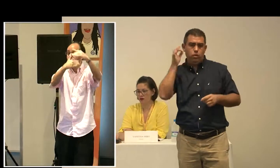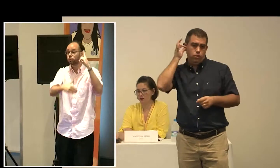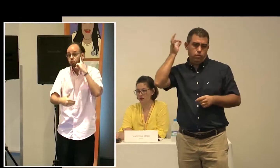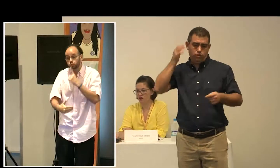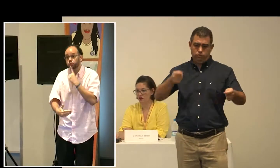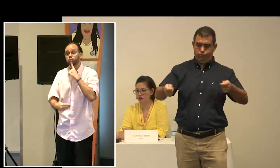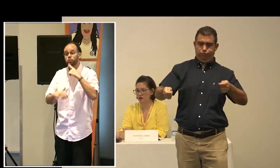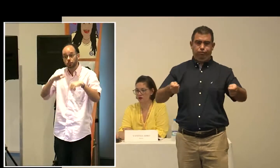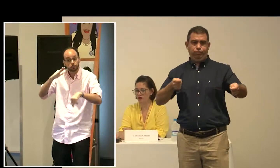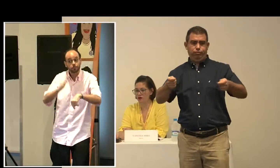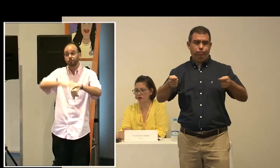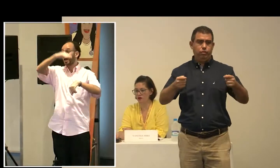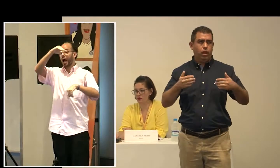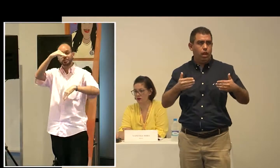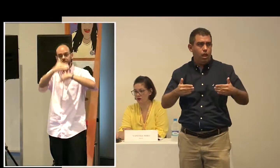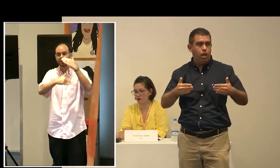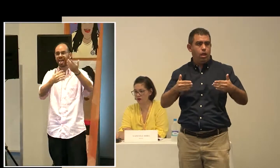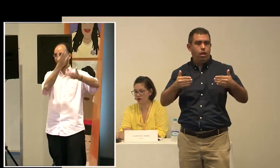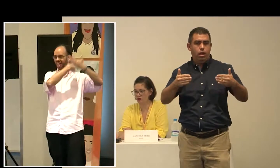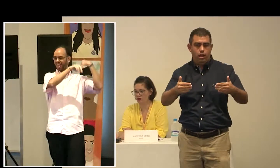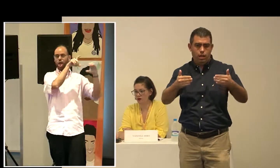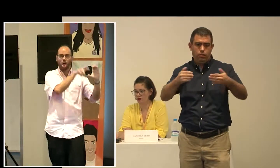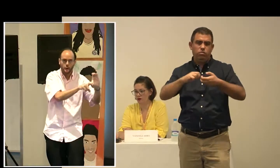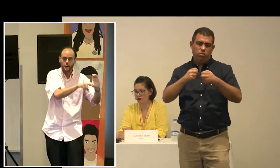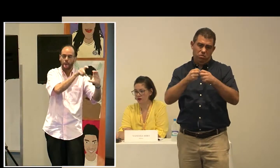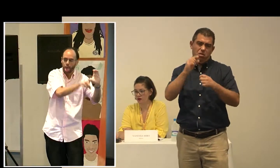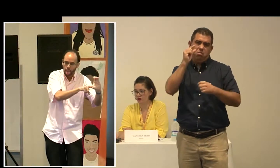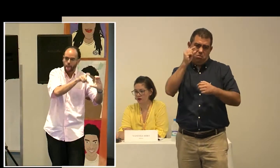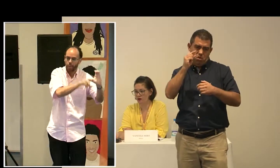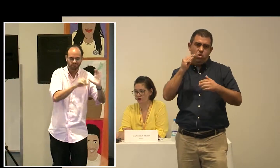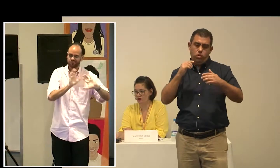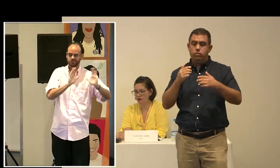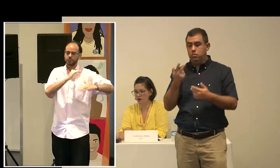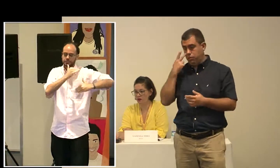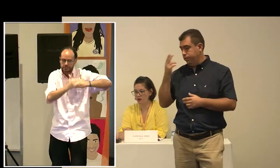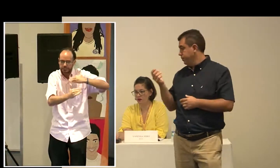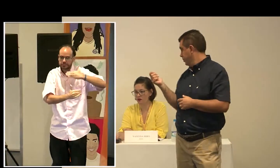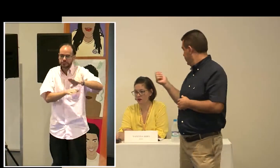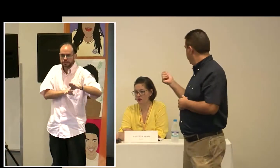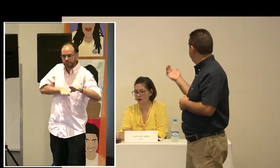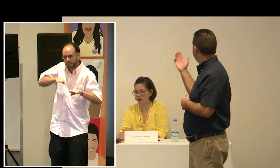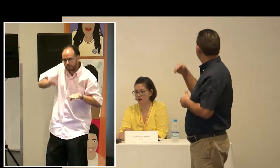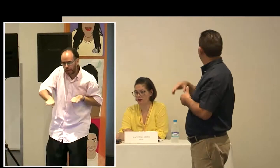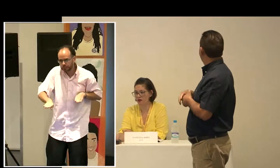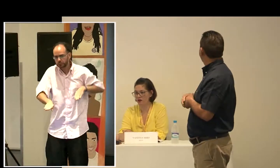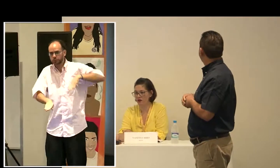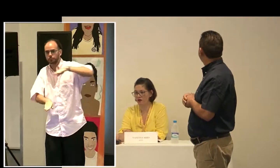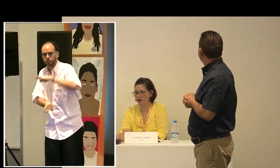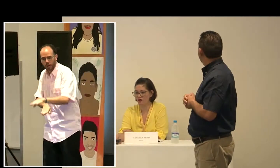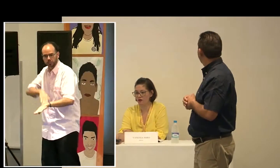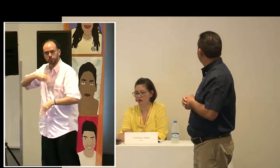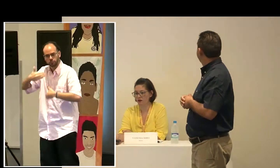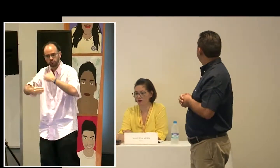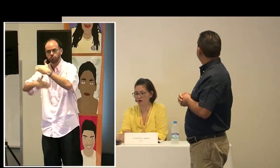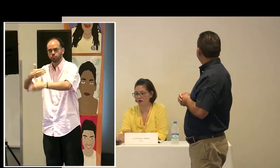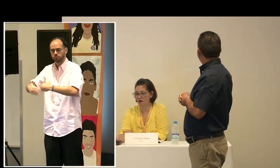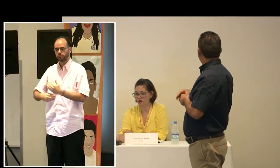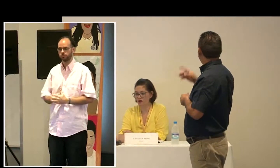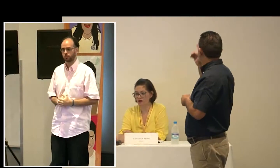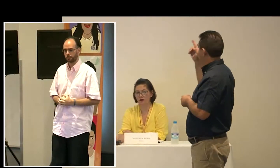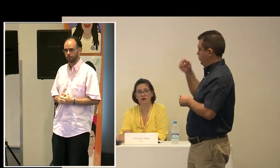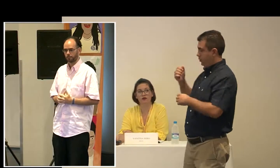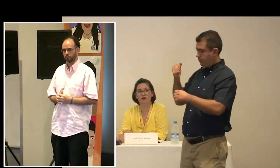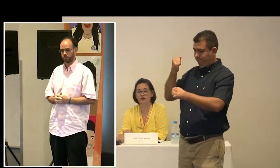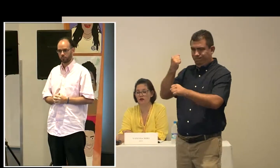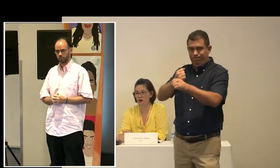foram 8 anos de trabalhos entre surdos. Antes nós éramos dependentes, mas nós conseguimos caminhar